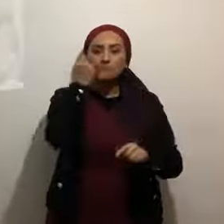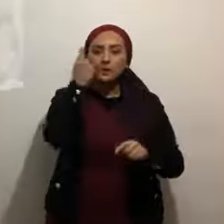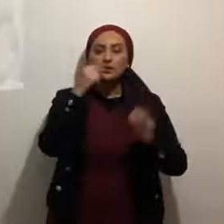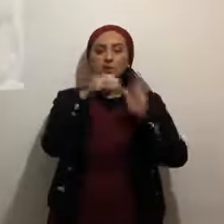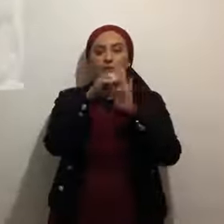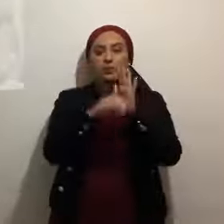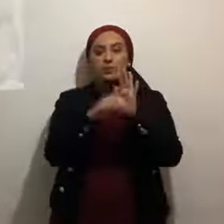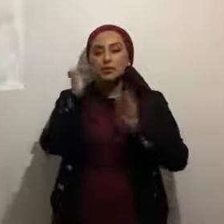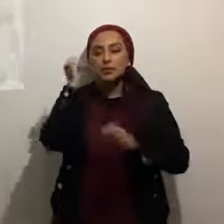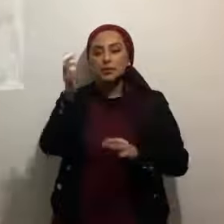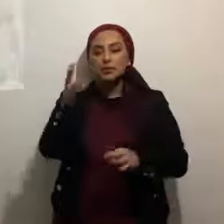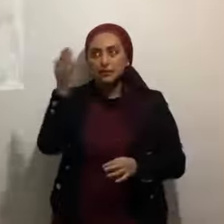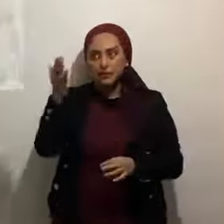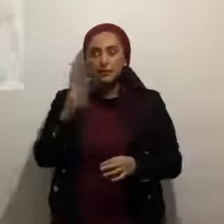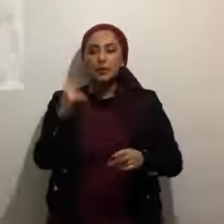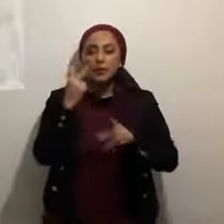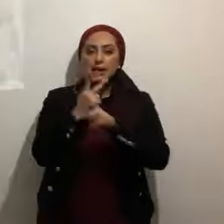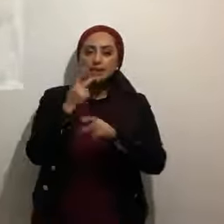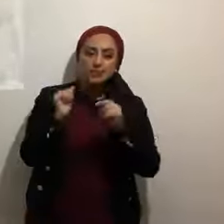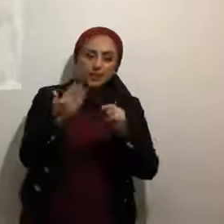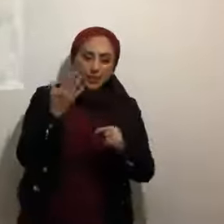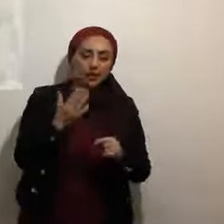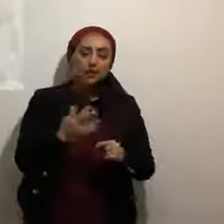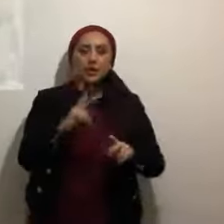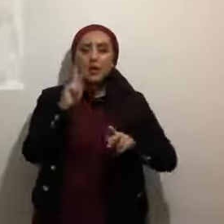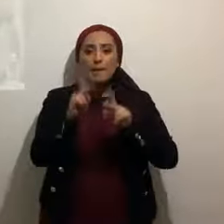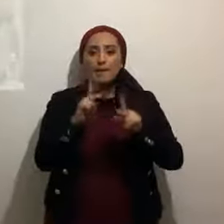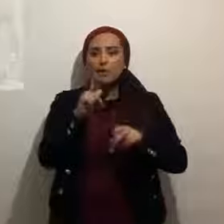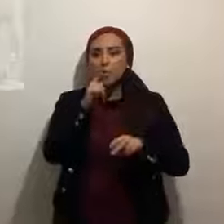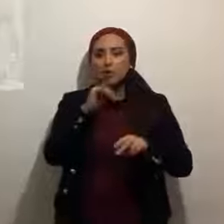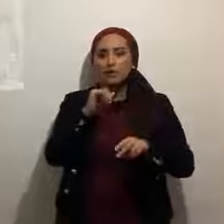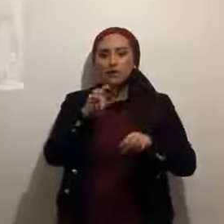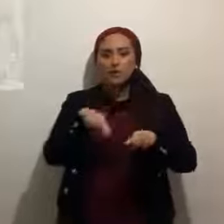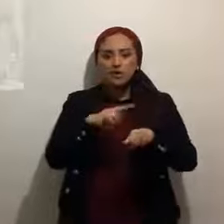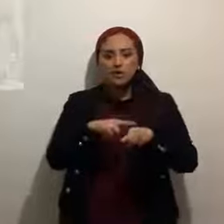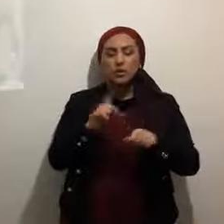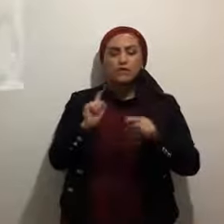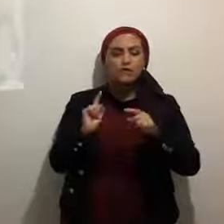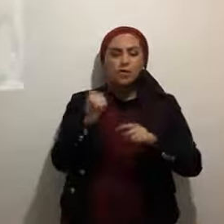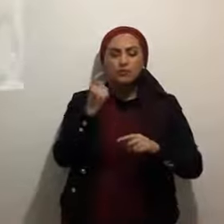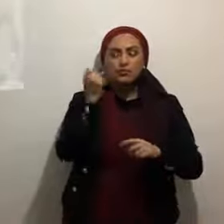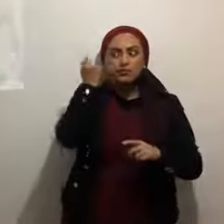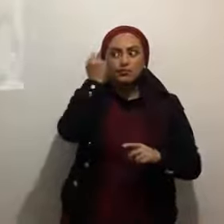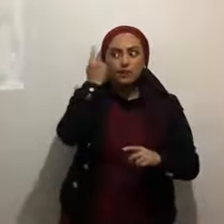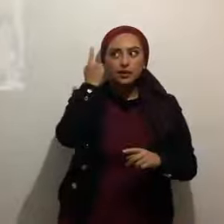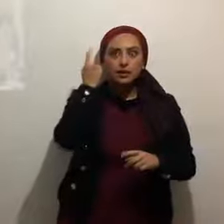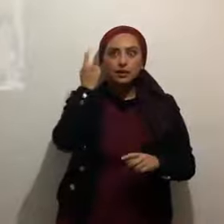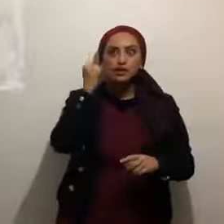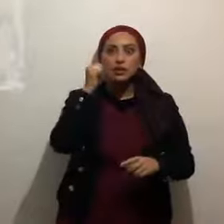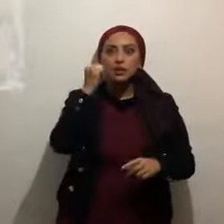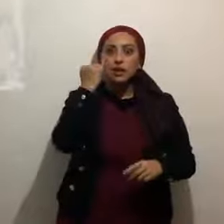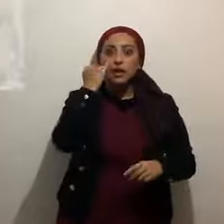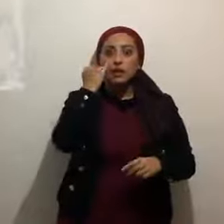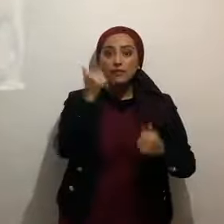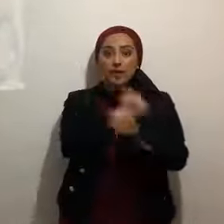de Yahshua, guardar el Shabbat. La gente sencilla y auténtica es la primera que capta: si me amáis, guardad mis